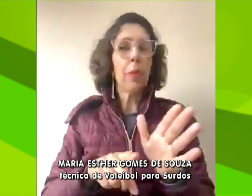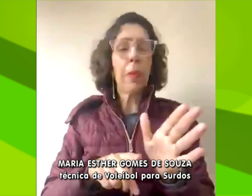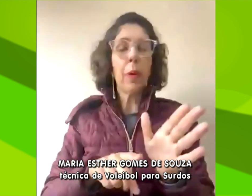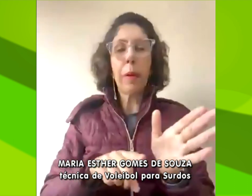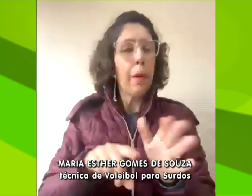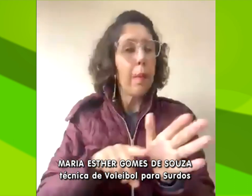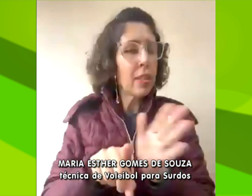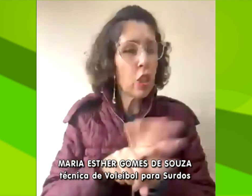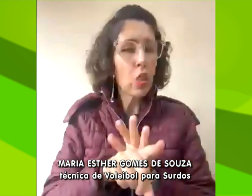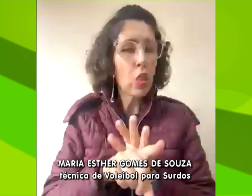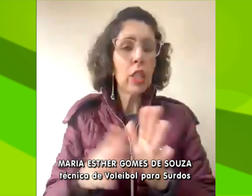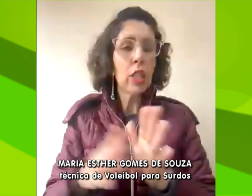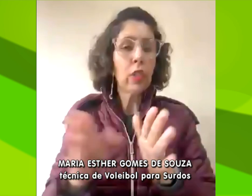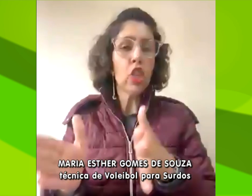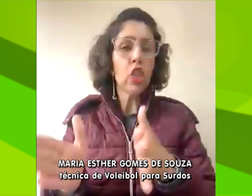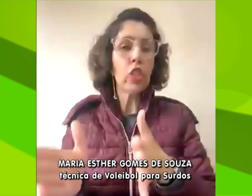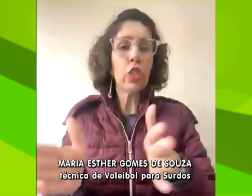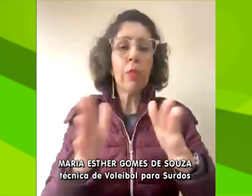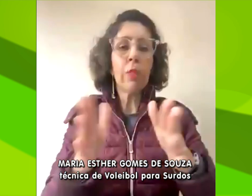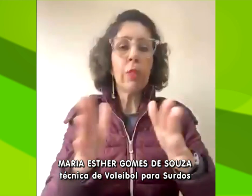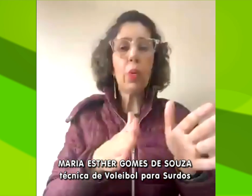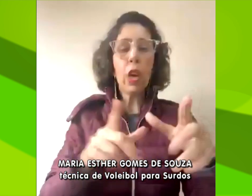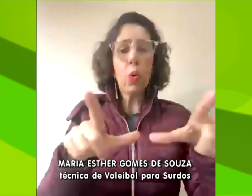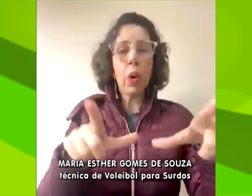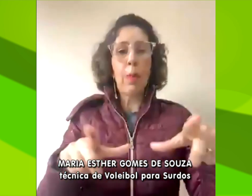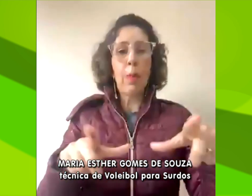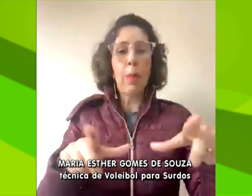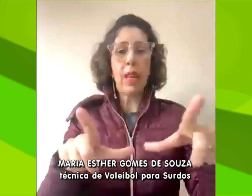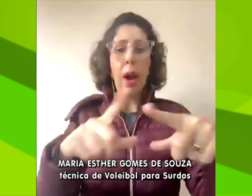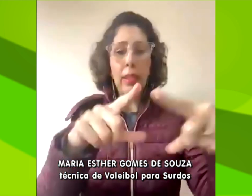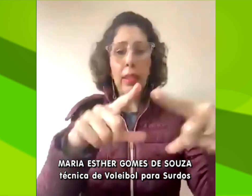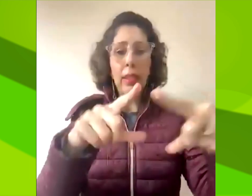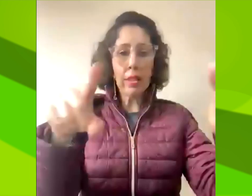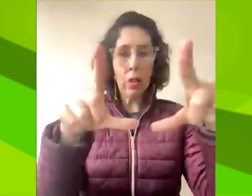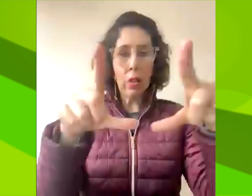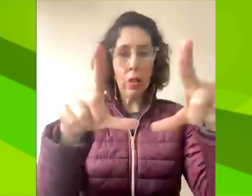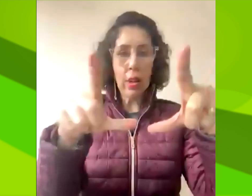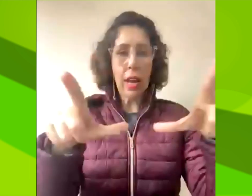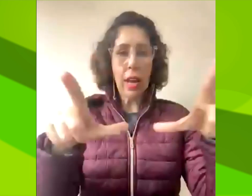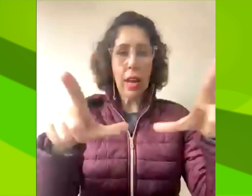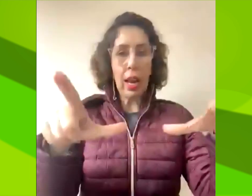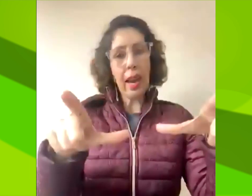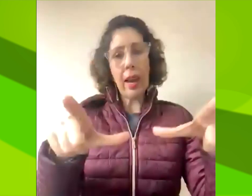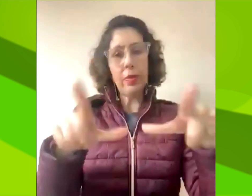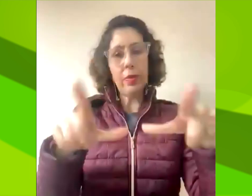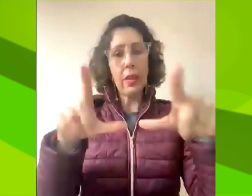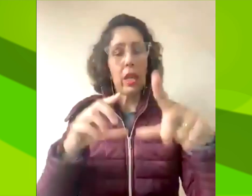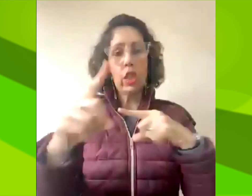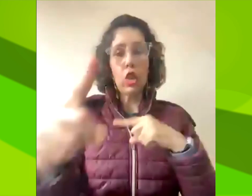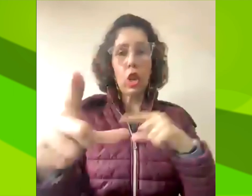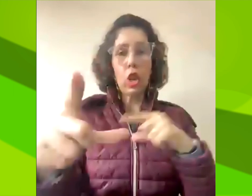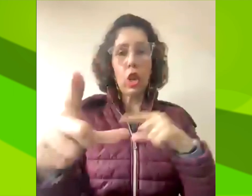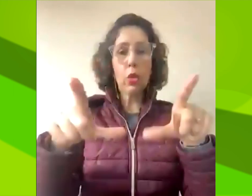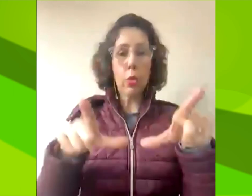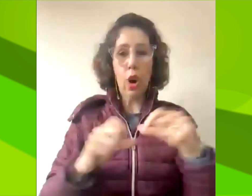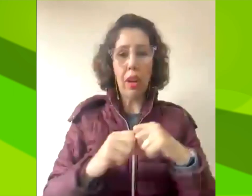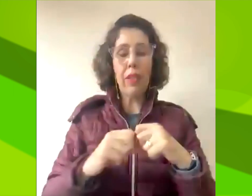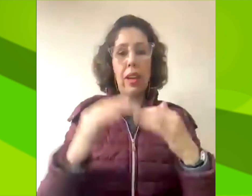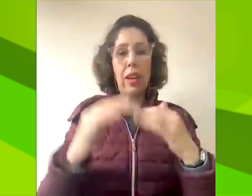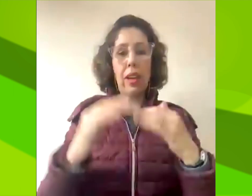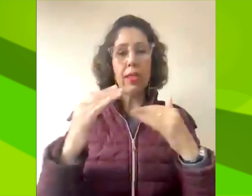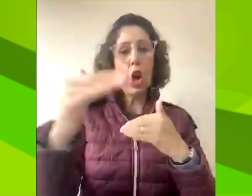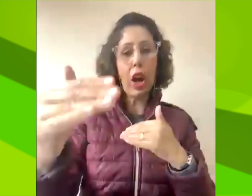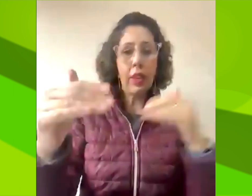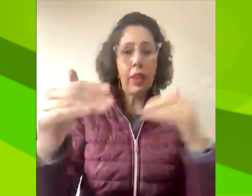pesquisou, então a gente diminuiu, porque a quadra de vôlei, ela é 18 por 9, né? Seria